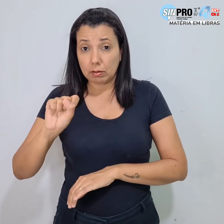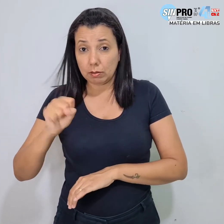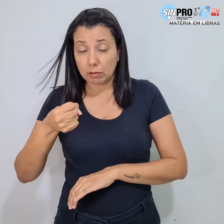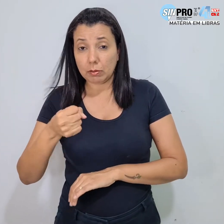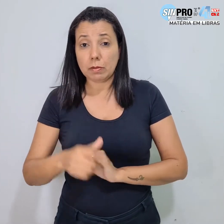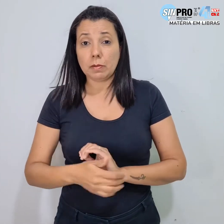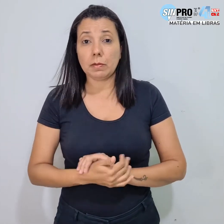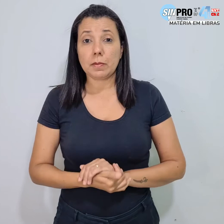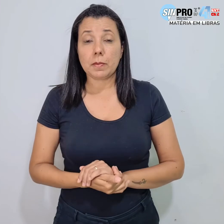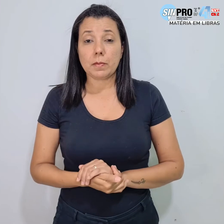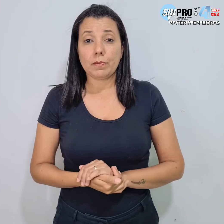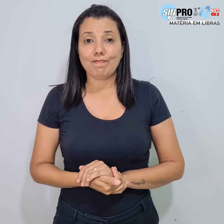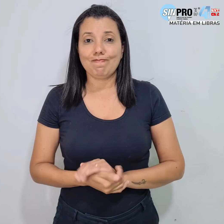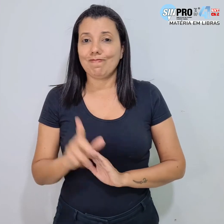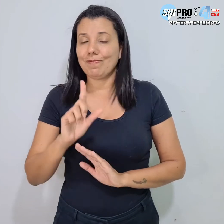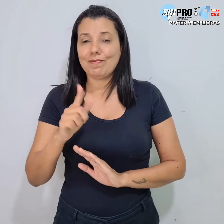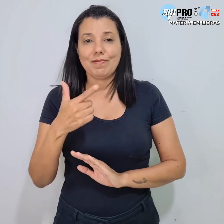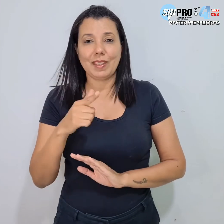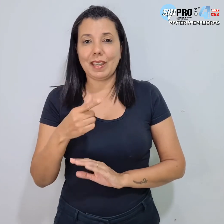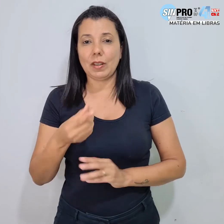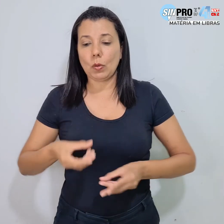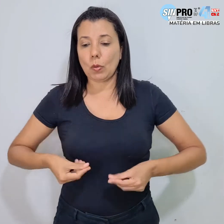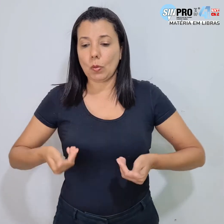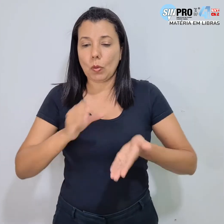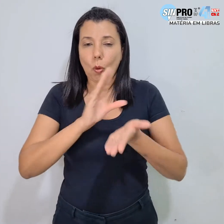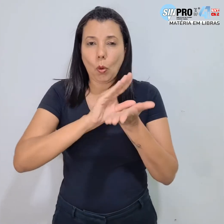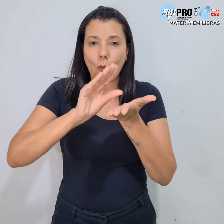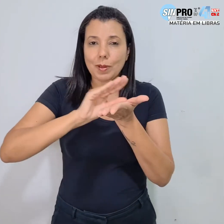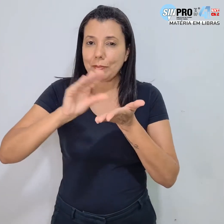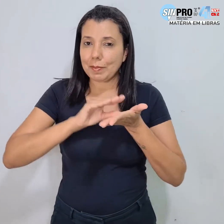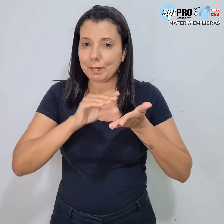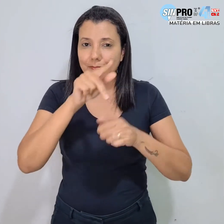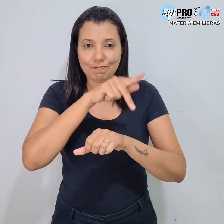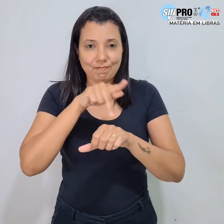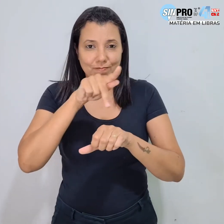88 não cabe no orçamento do país,